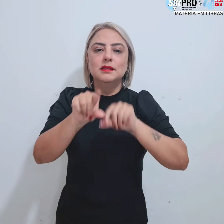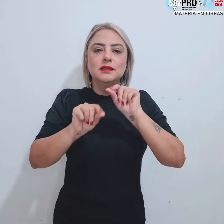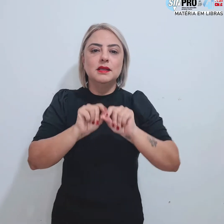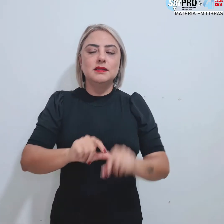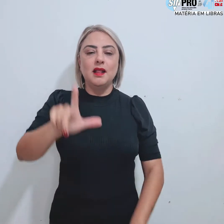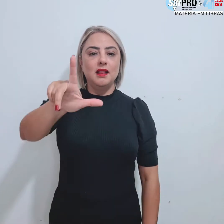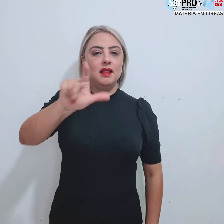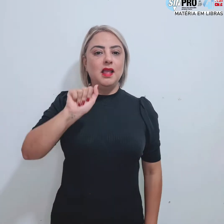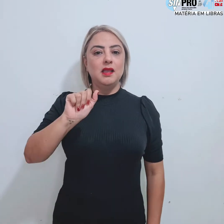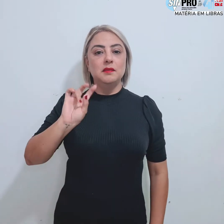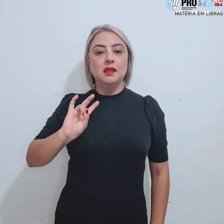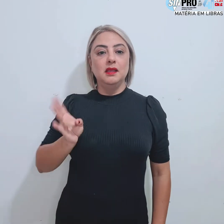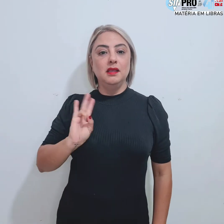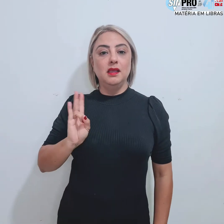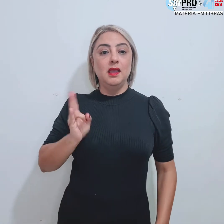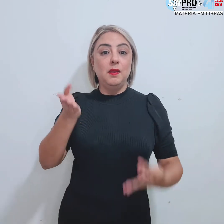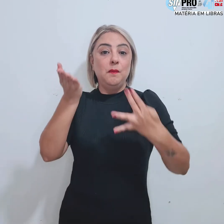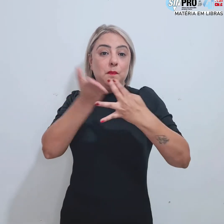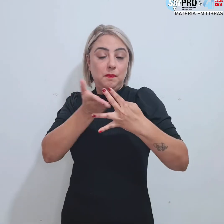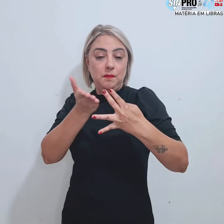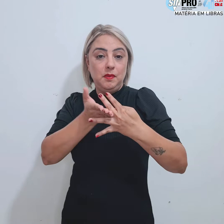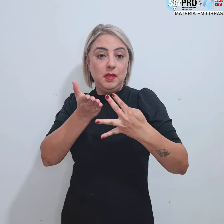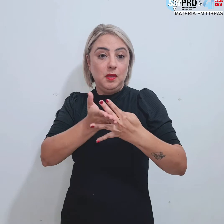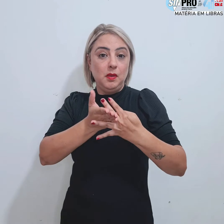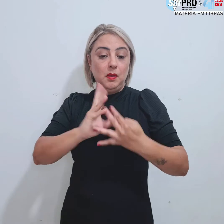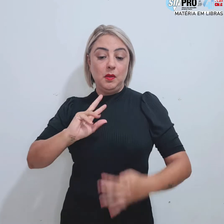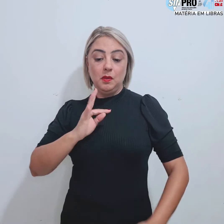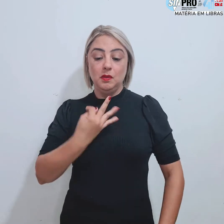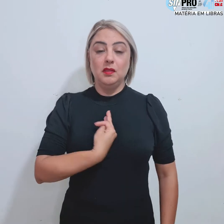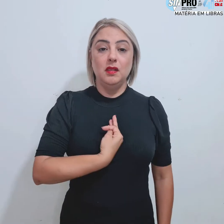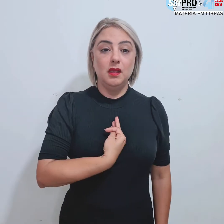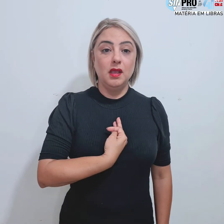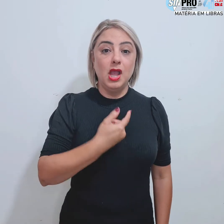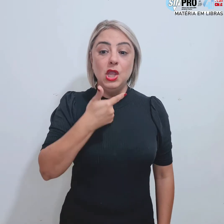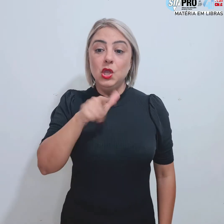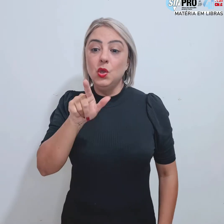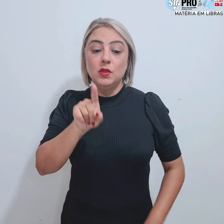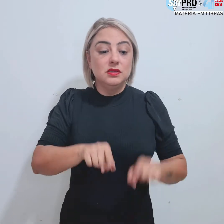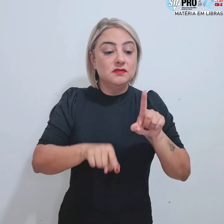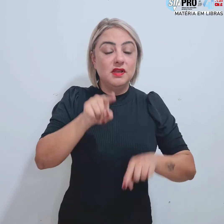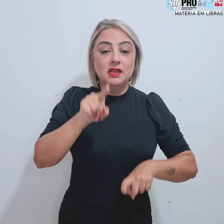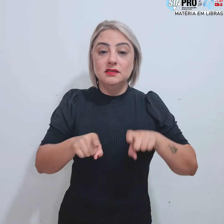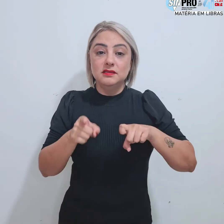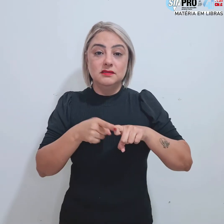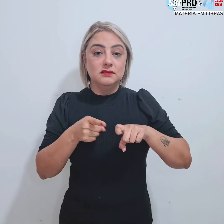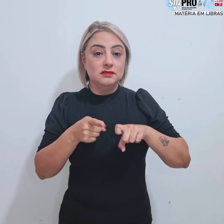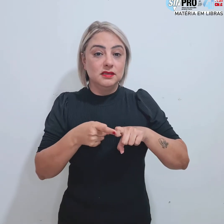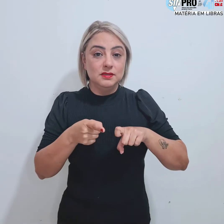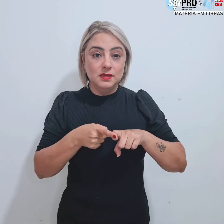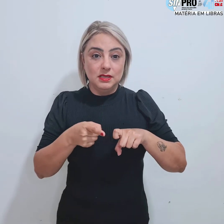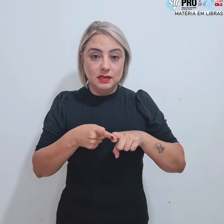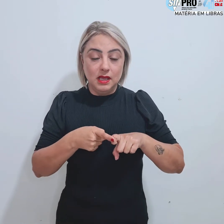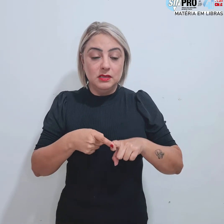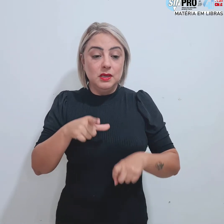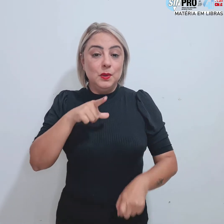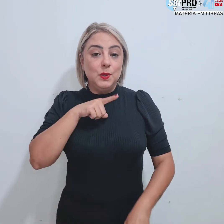ser lésbica, gay, bissexual, transexual, intersexual, assexual ou ter